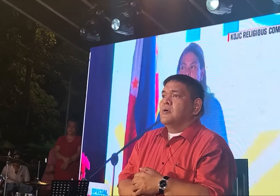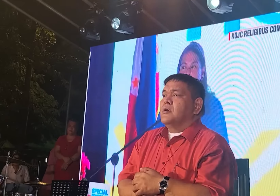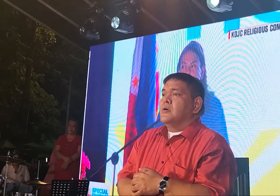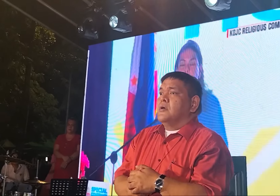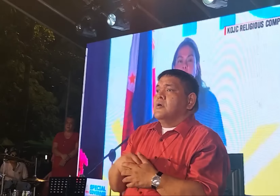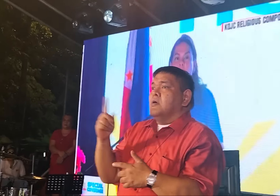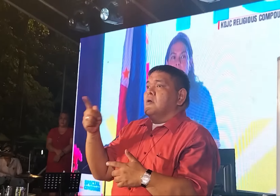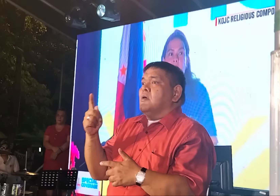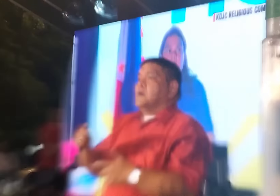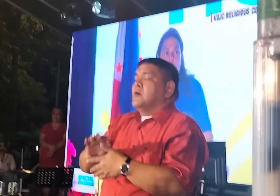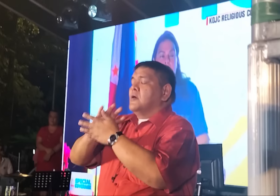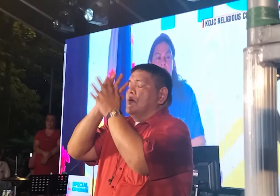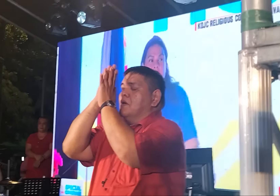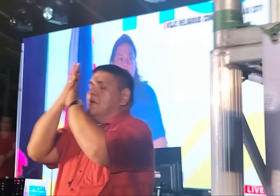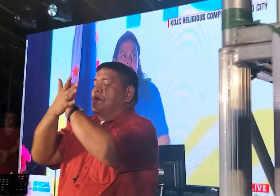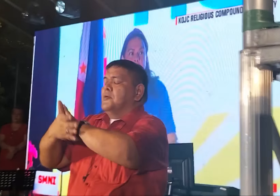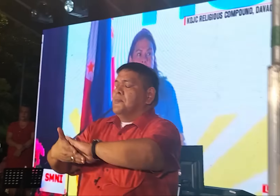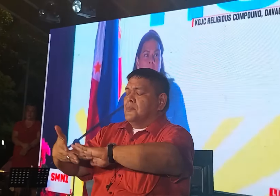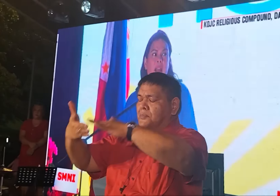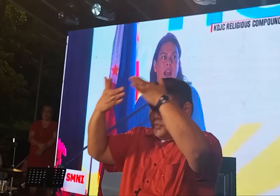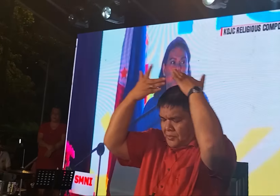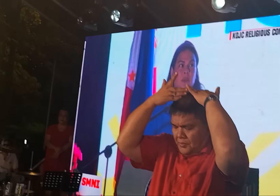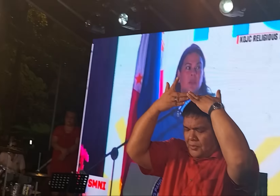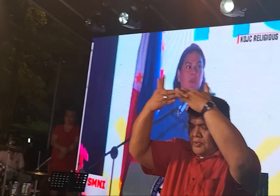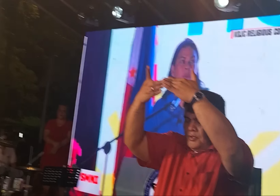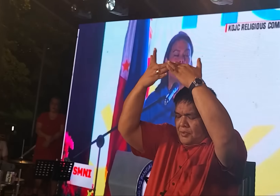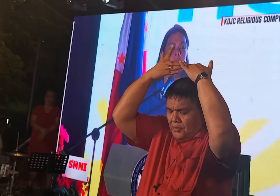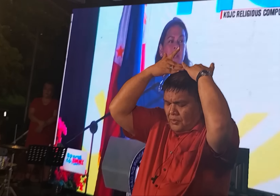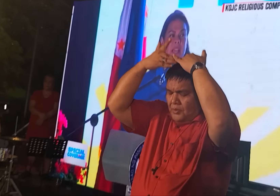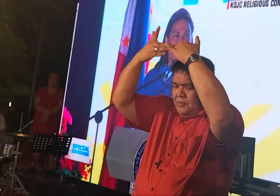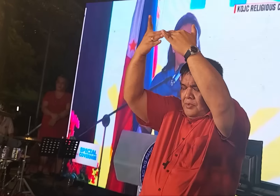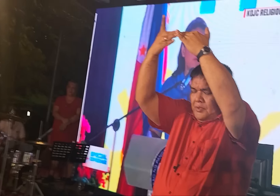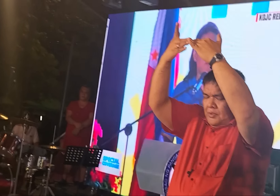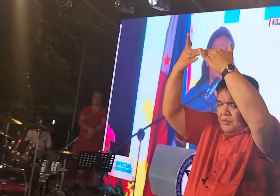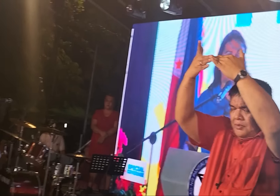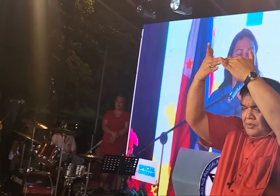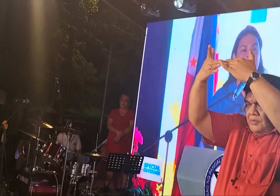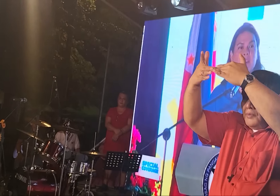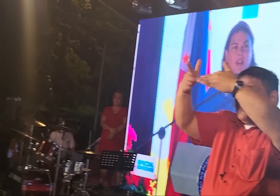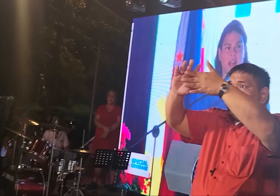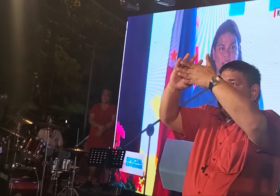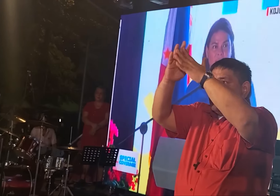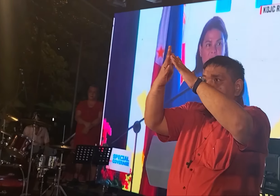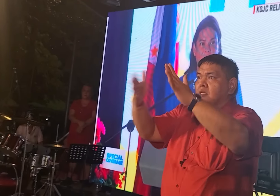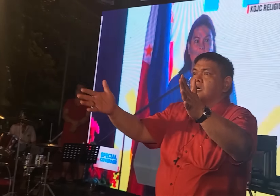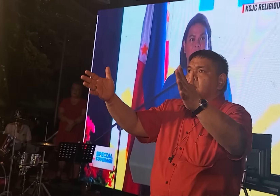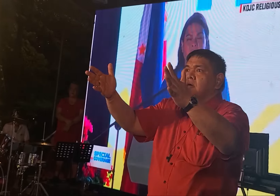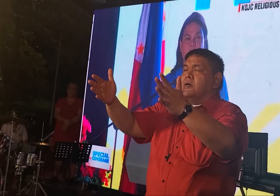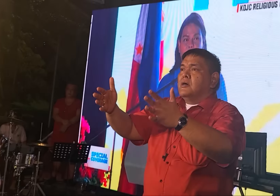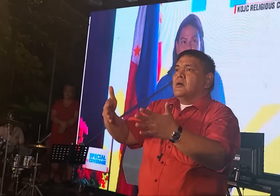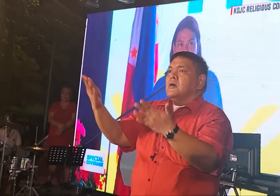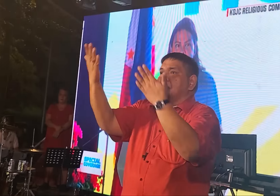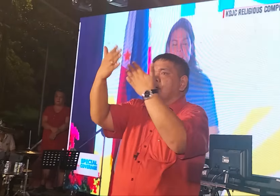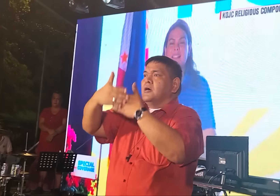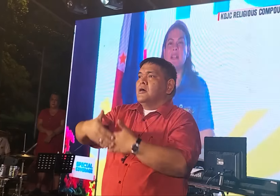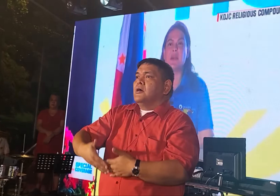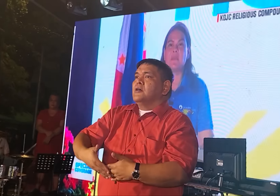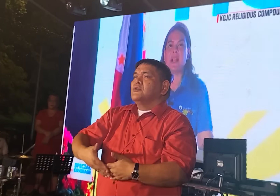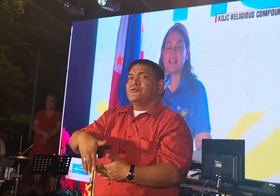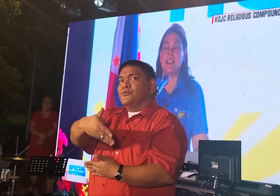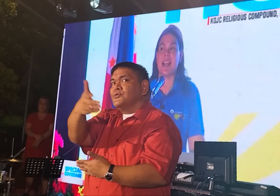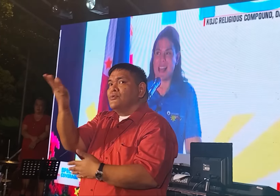gentlemen, mga kababayan. Ayan na! Assalamualaikum warahmatullahi wabarakatuh. Madayaw, maayong adlaw, kaninyong